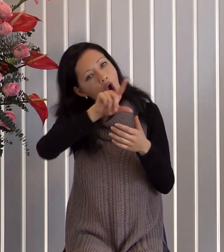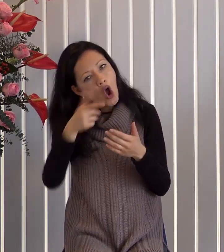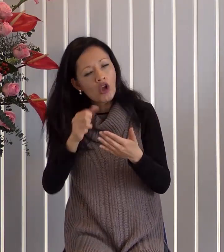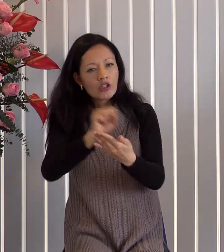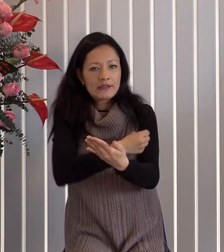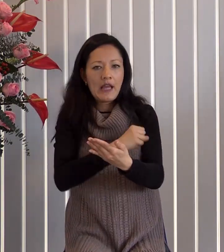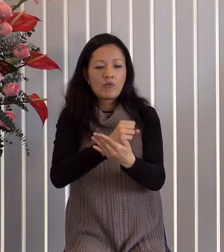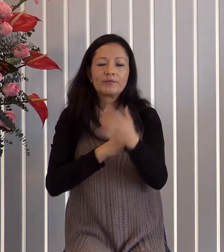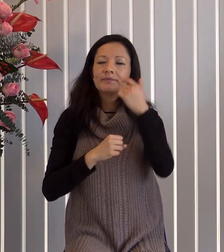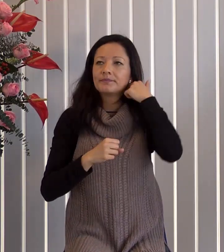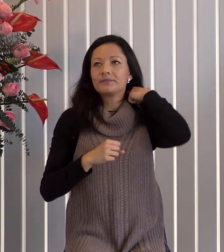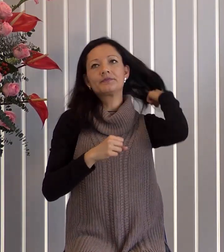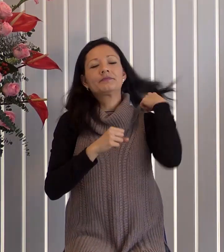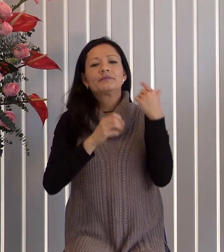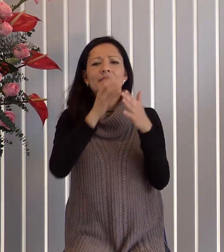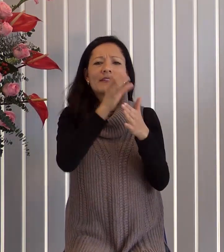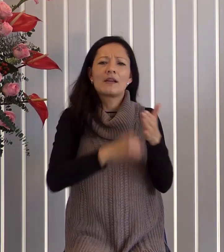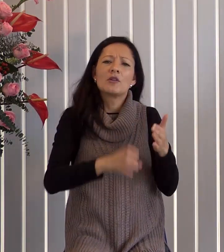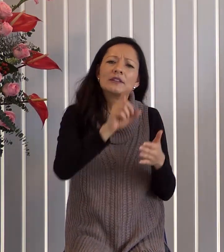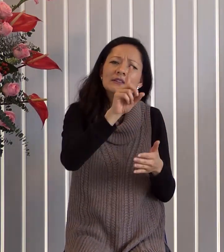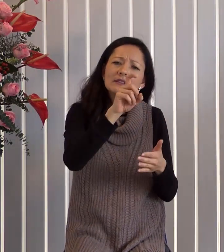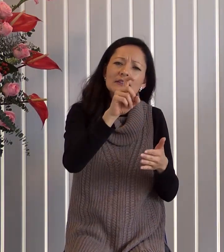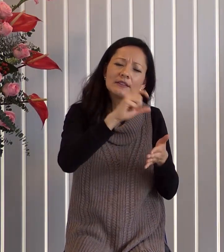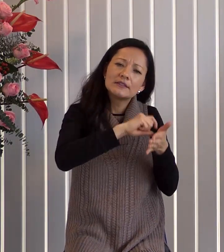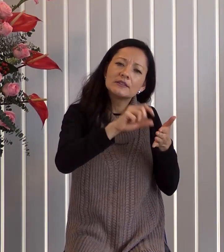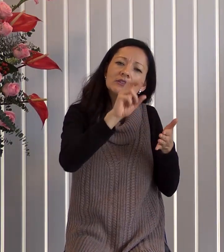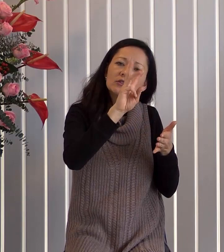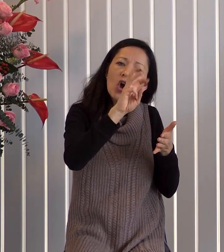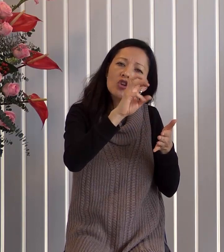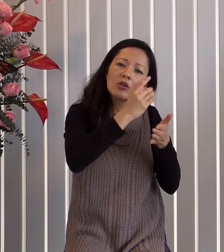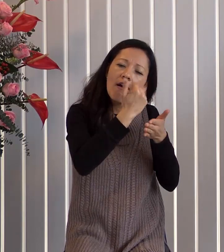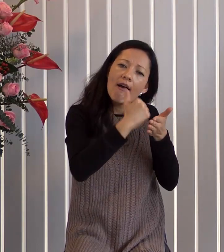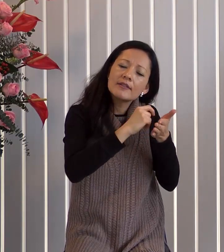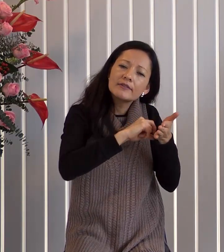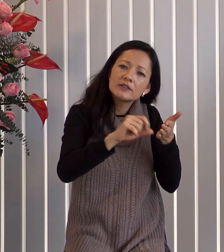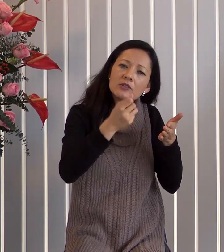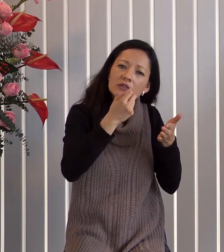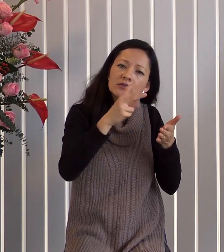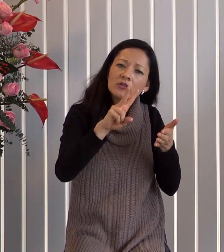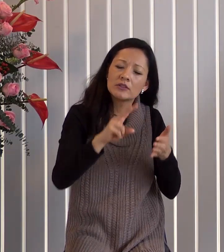Salmo 66, 8 al 12.